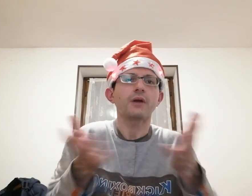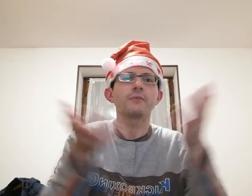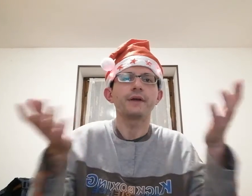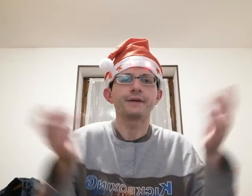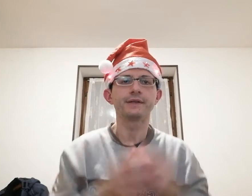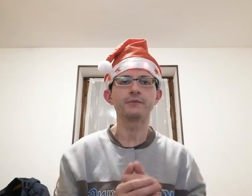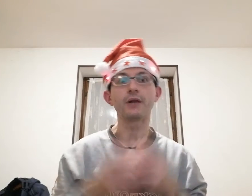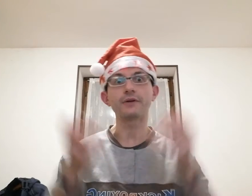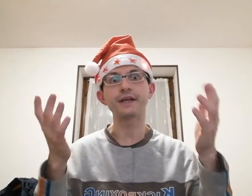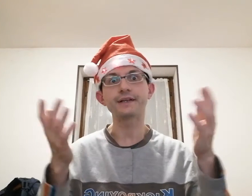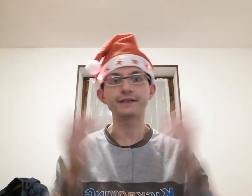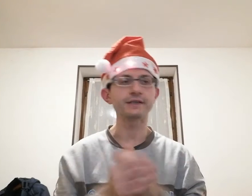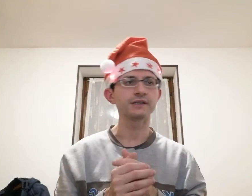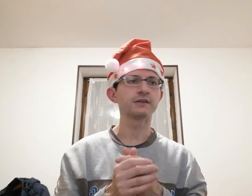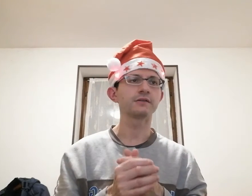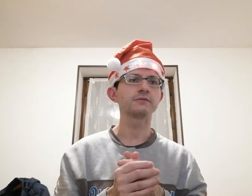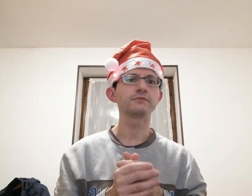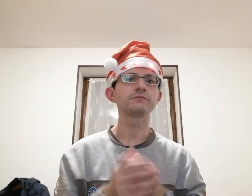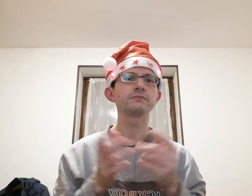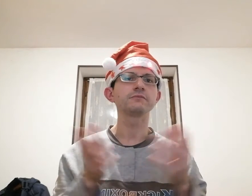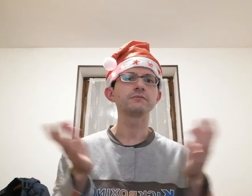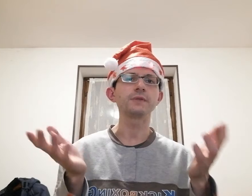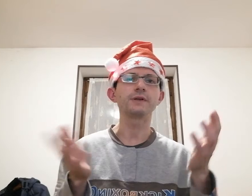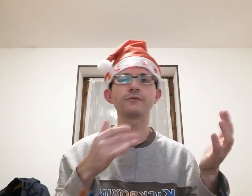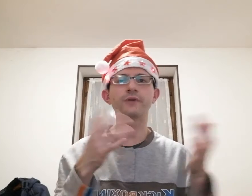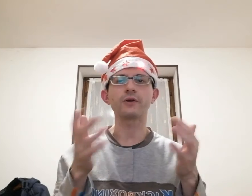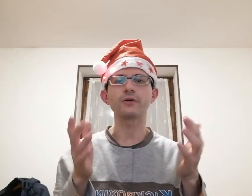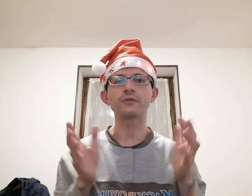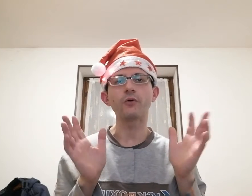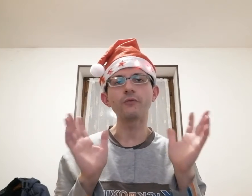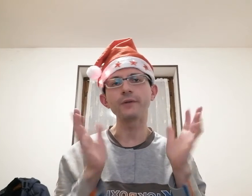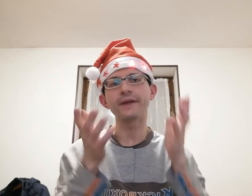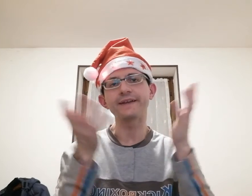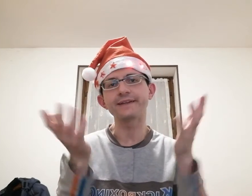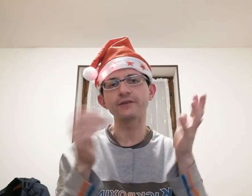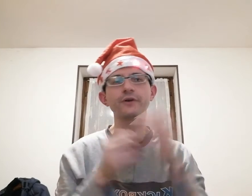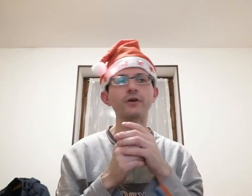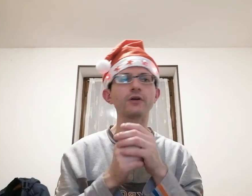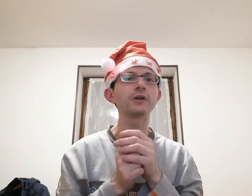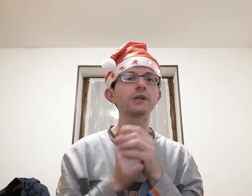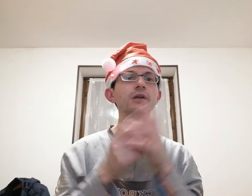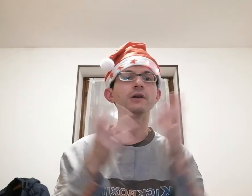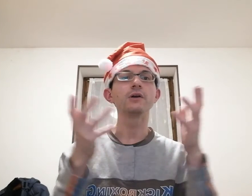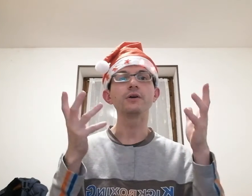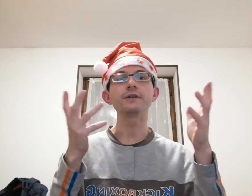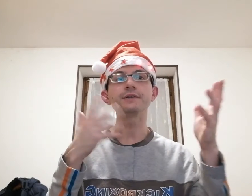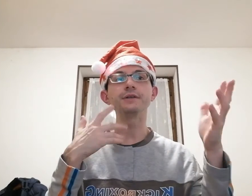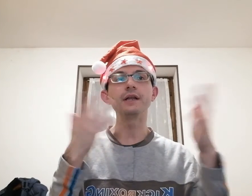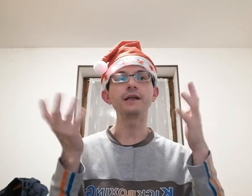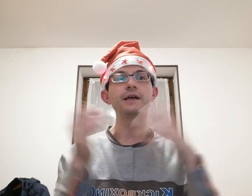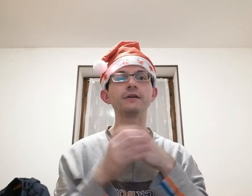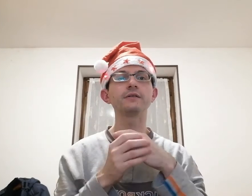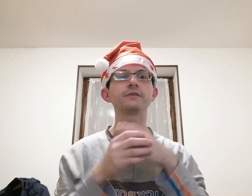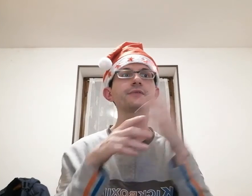però meglio che niente, non farò, ovviamente non farò delle